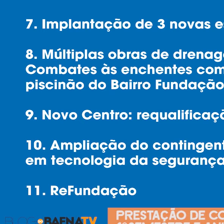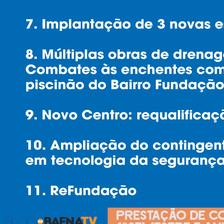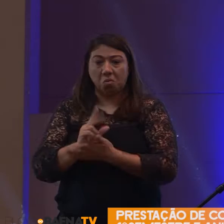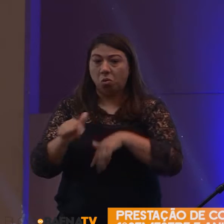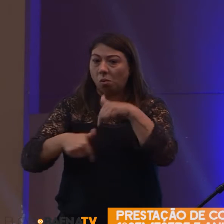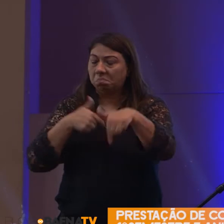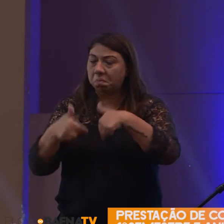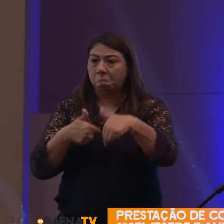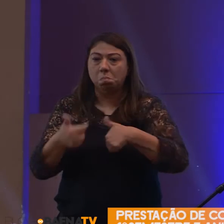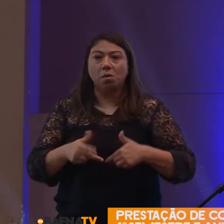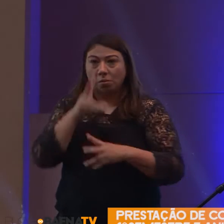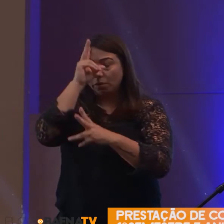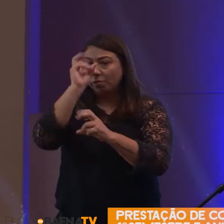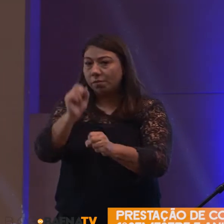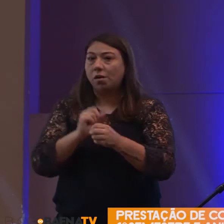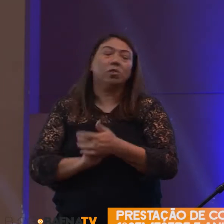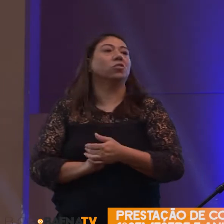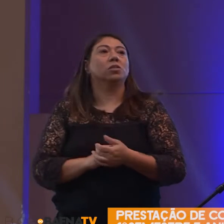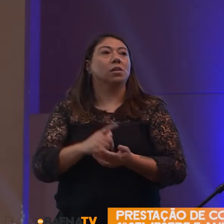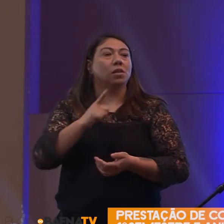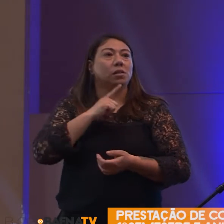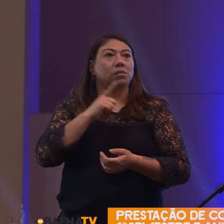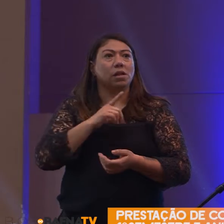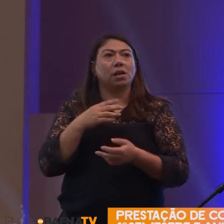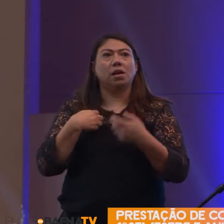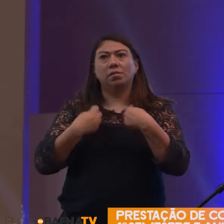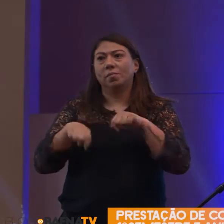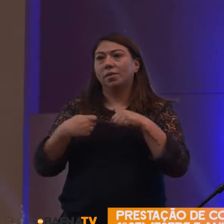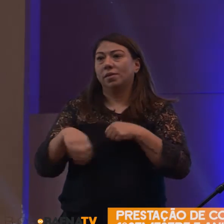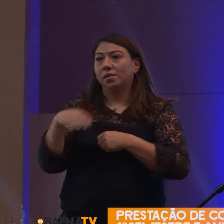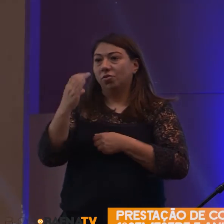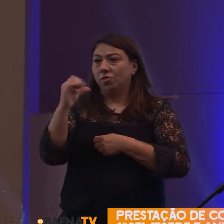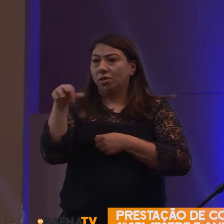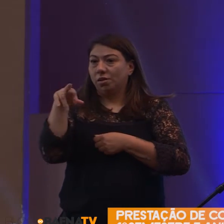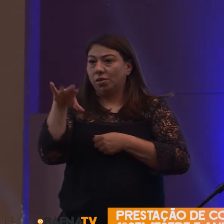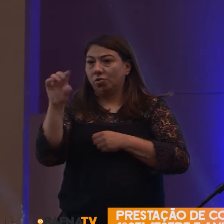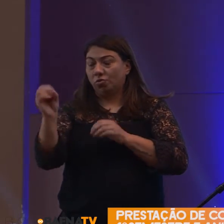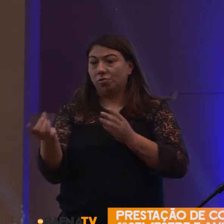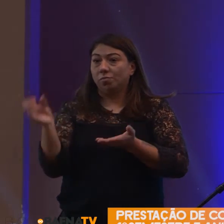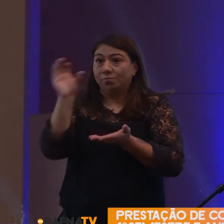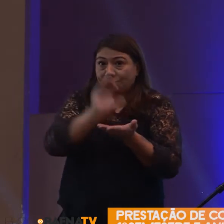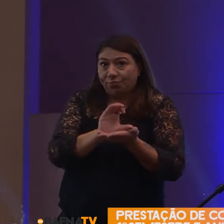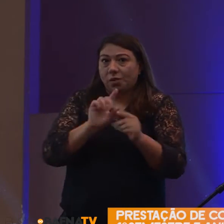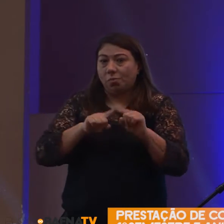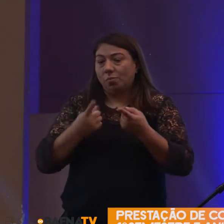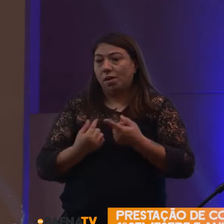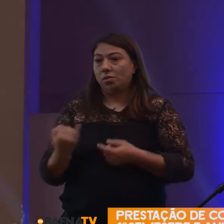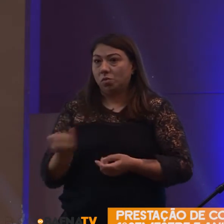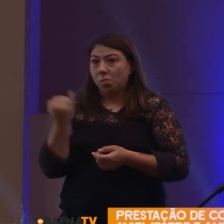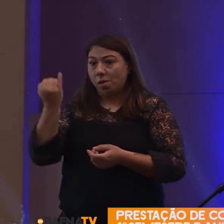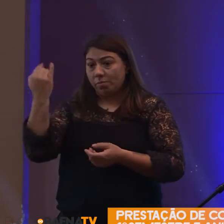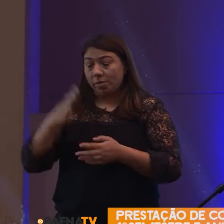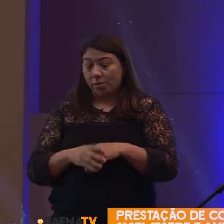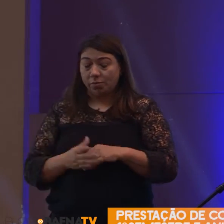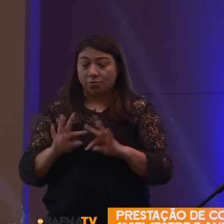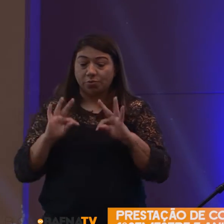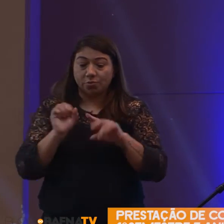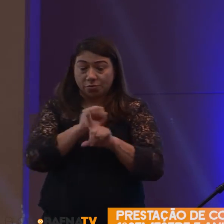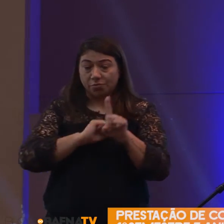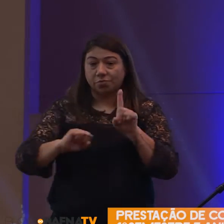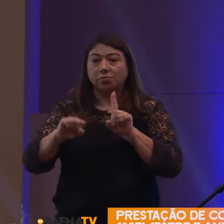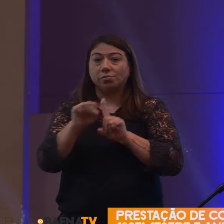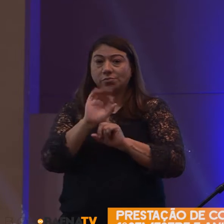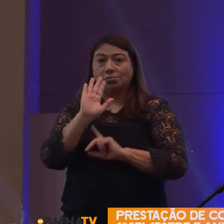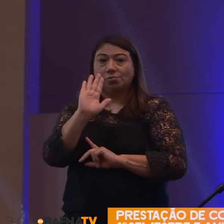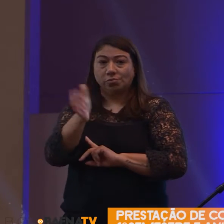Dependemos ainda de uma série de operações de crédito, mas o carro-chefe, o implemento social,